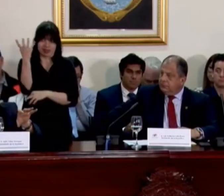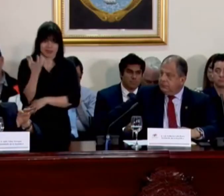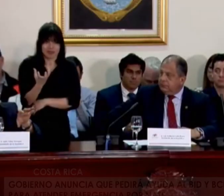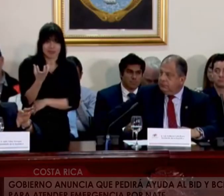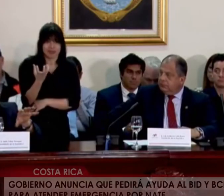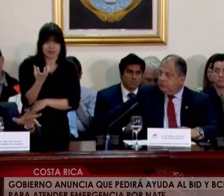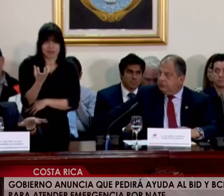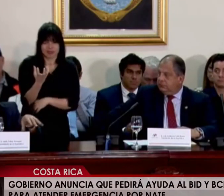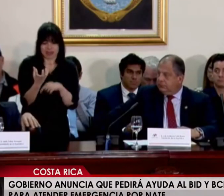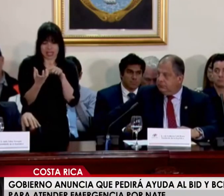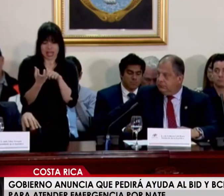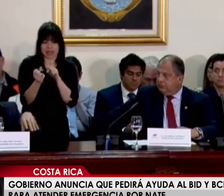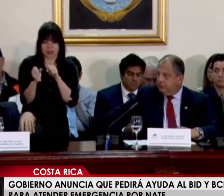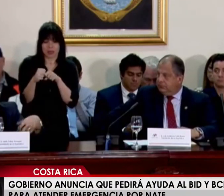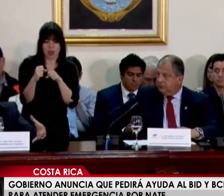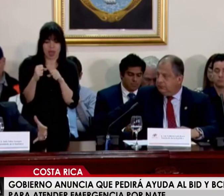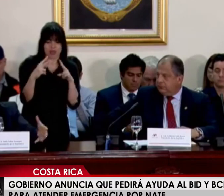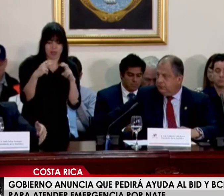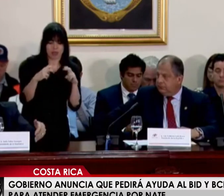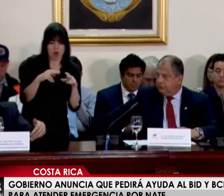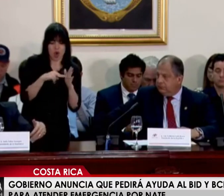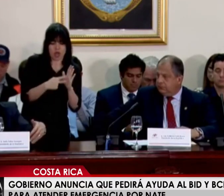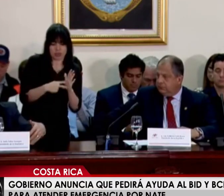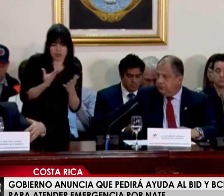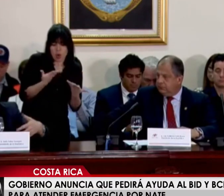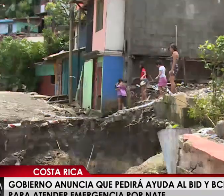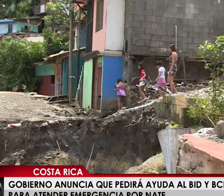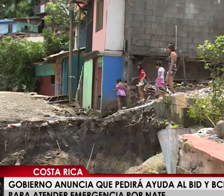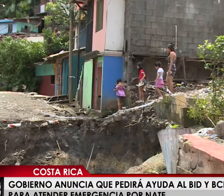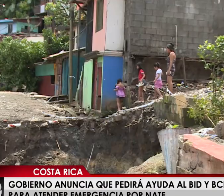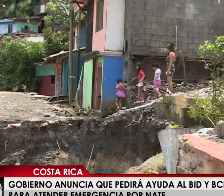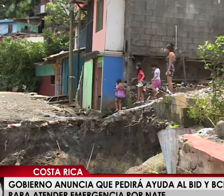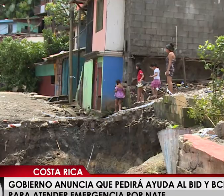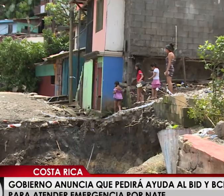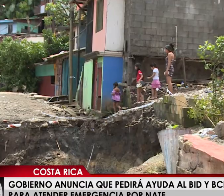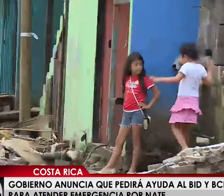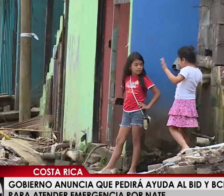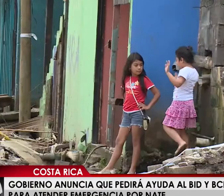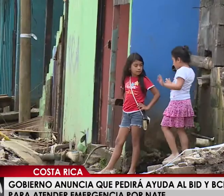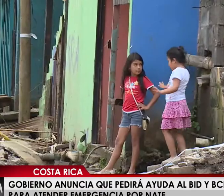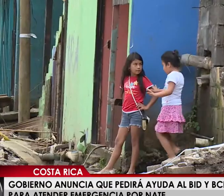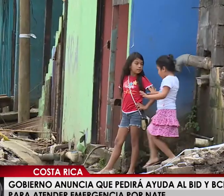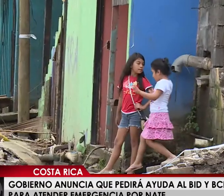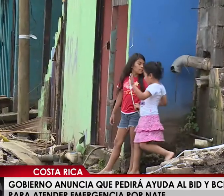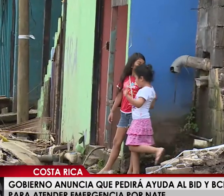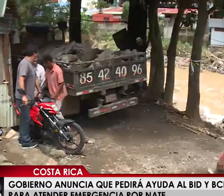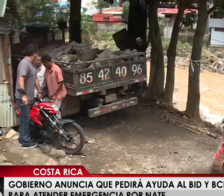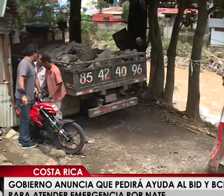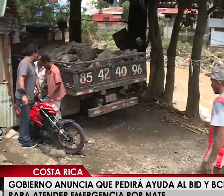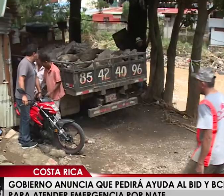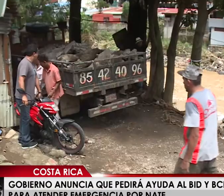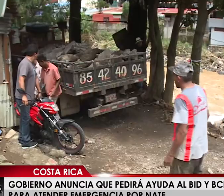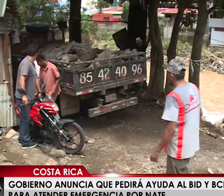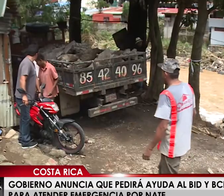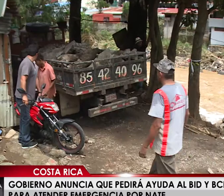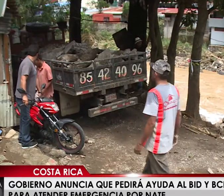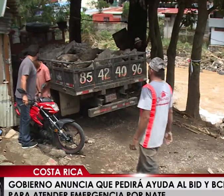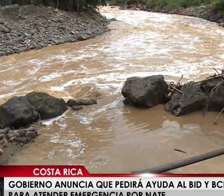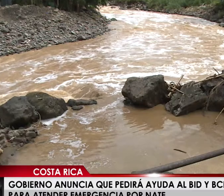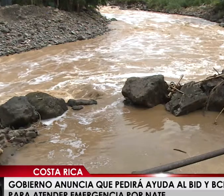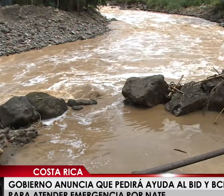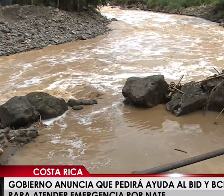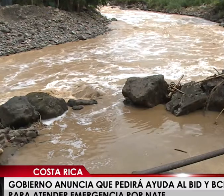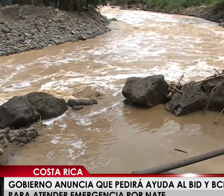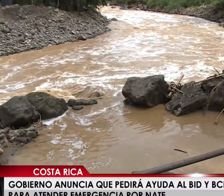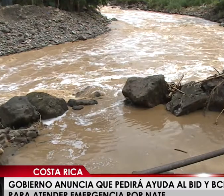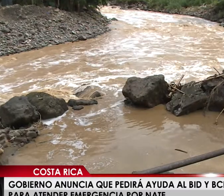En un consejo de gobierno extraordinario, el presidente de Costa Rica, Luis Guillermo Solís, anunció una serie de medidas tras el paso de Nate por Costa Rica que